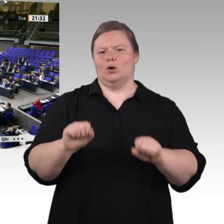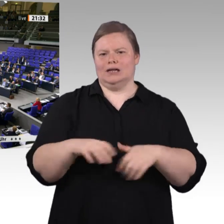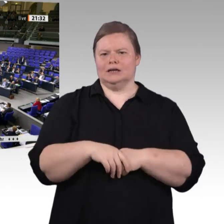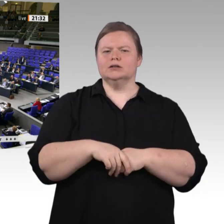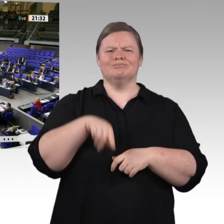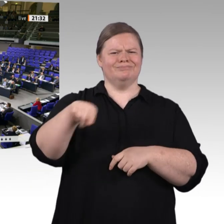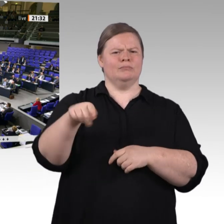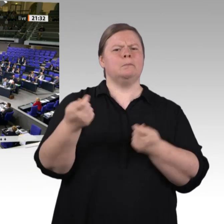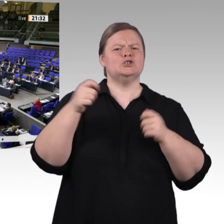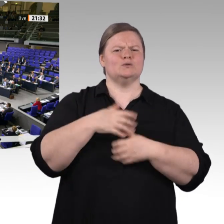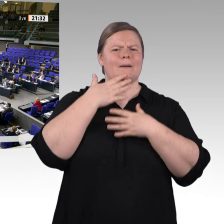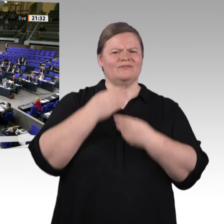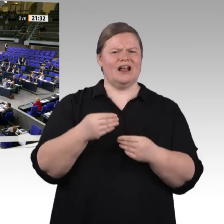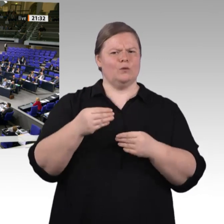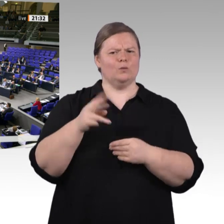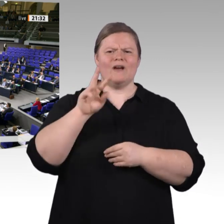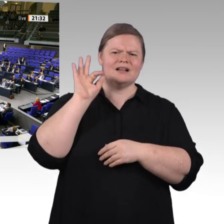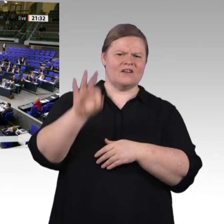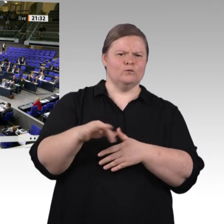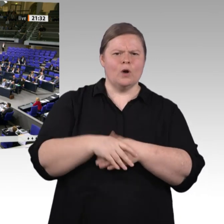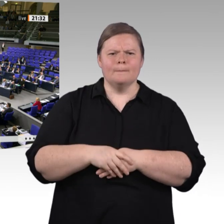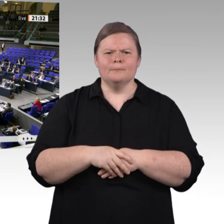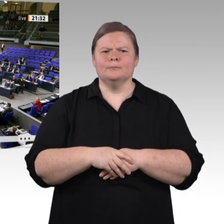Wer stimmt dagegen?